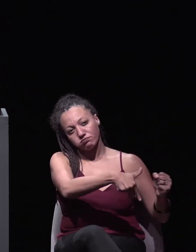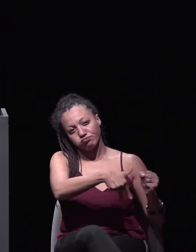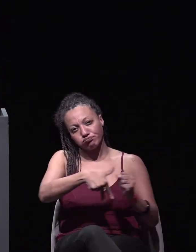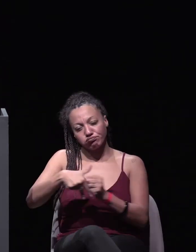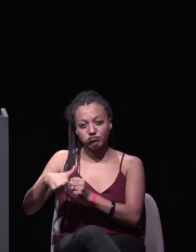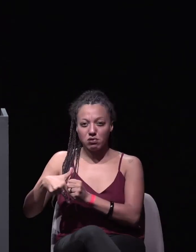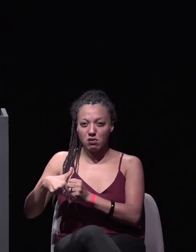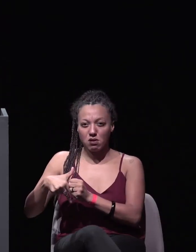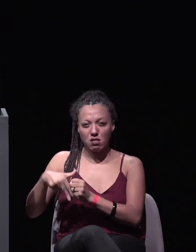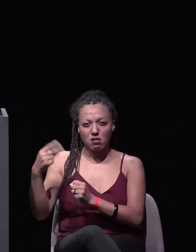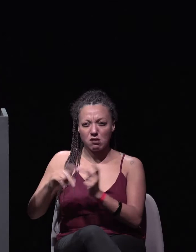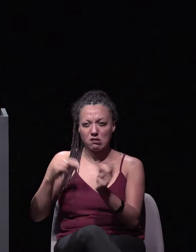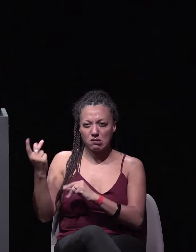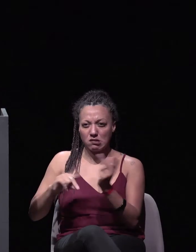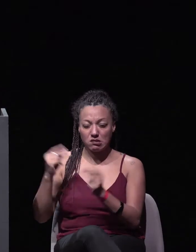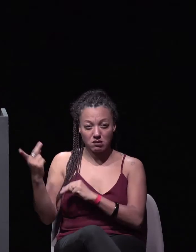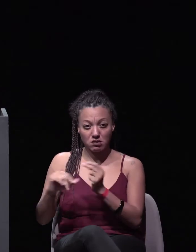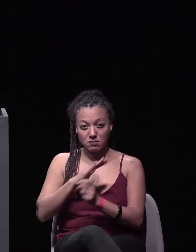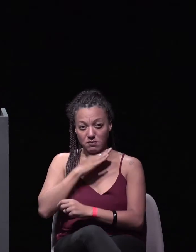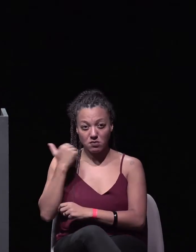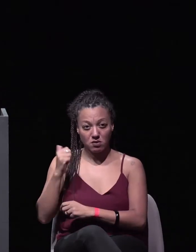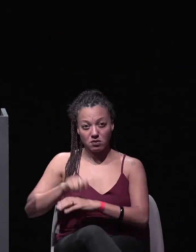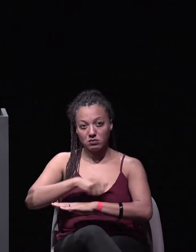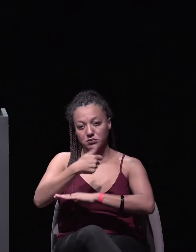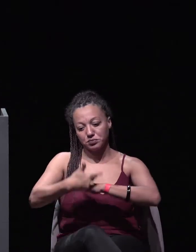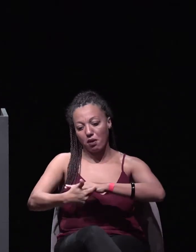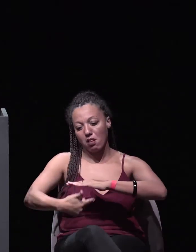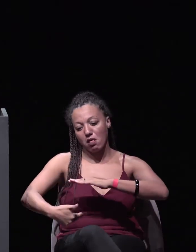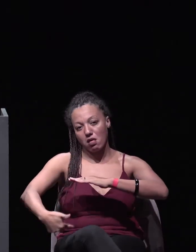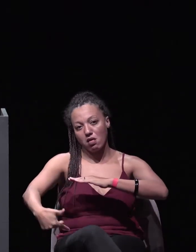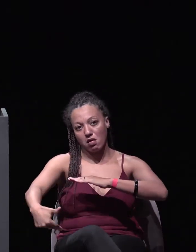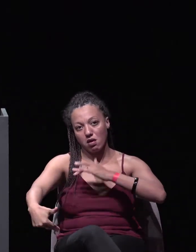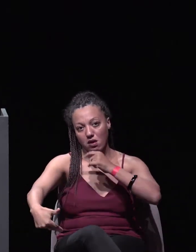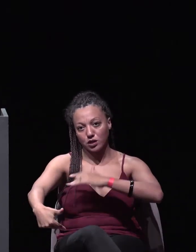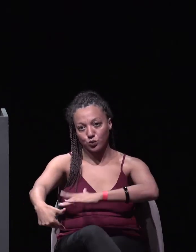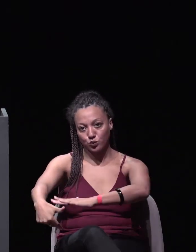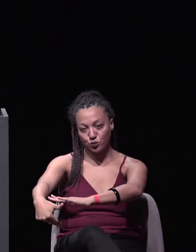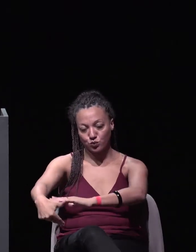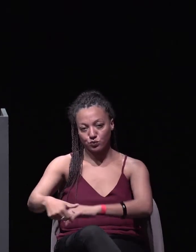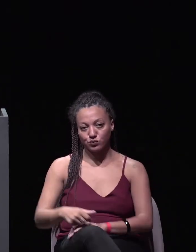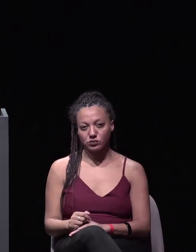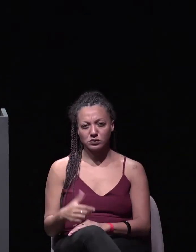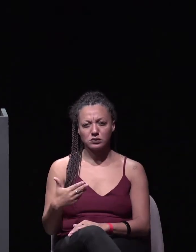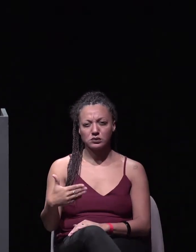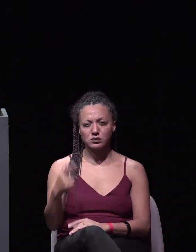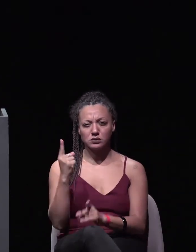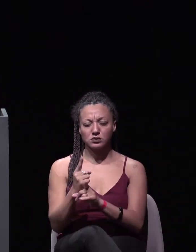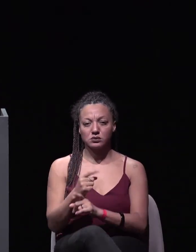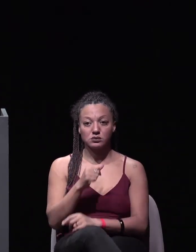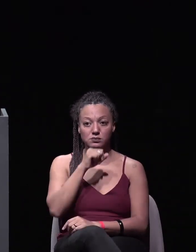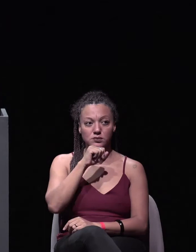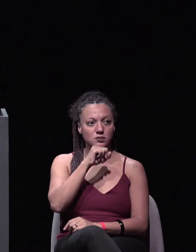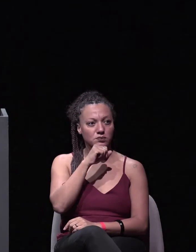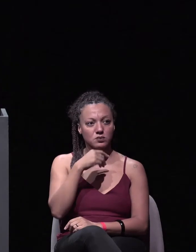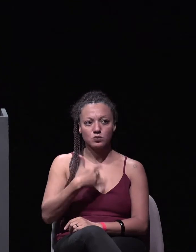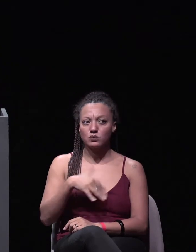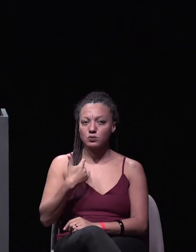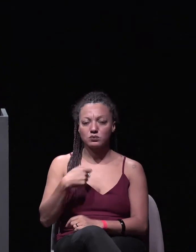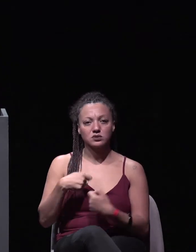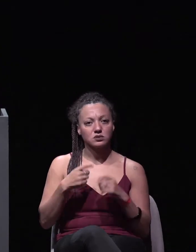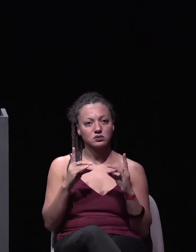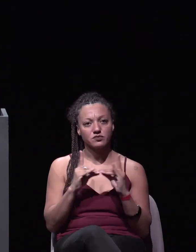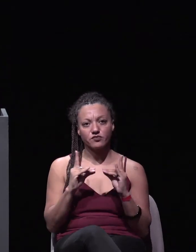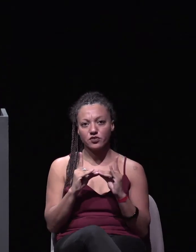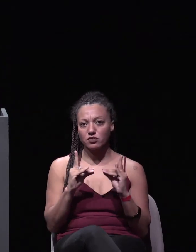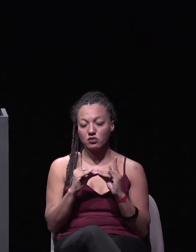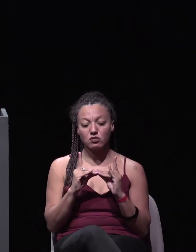seu corpo é jogado em um rio e ele só vai ser encontrado dias depois. E a sua mãe, então, exige que o velório seja